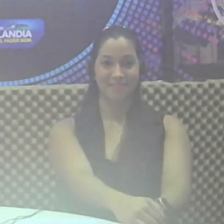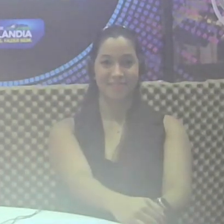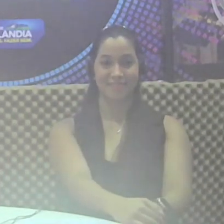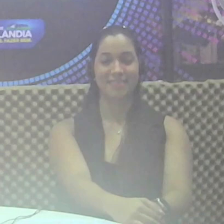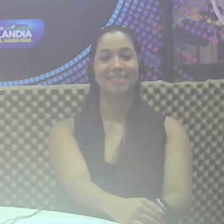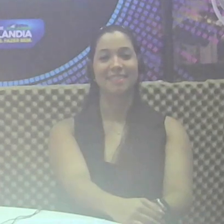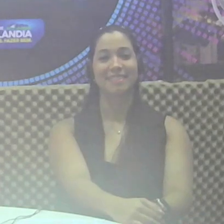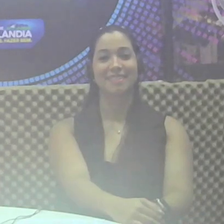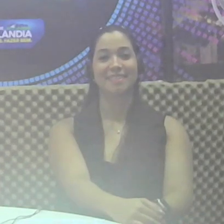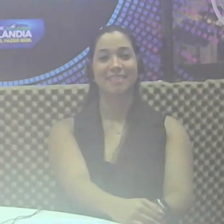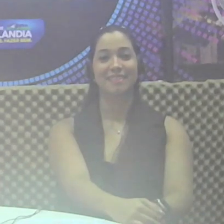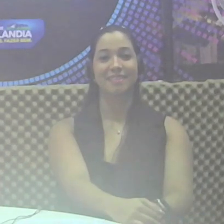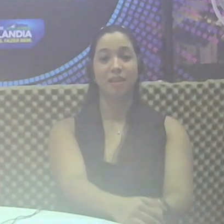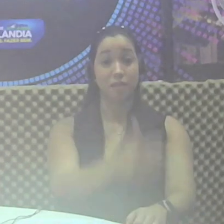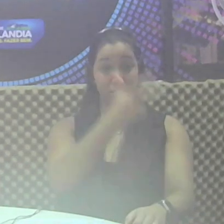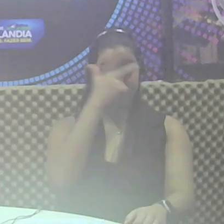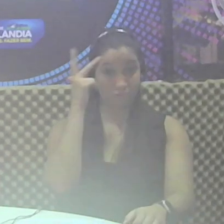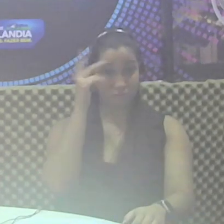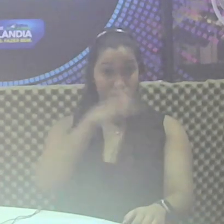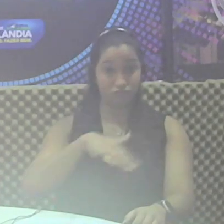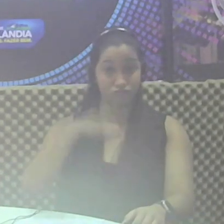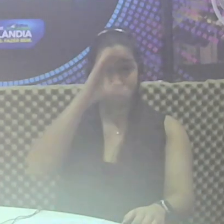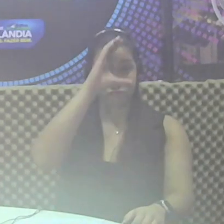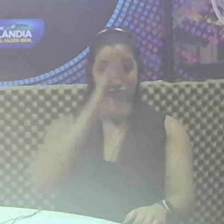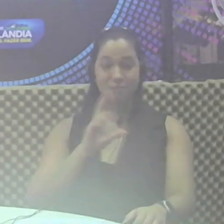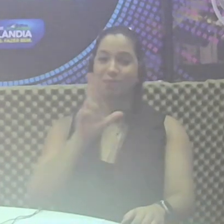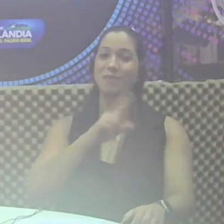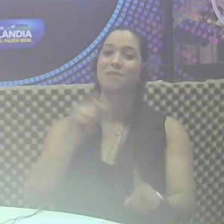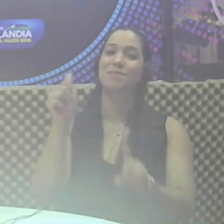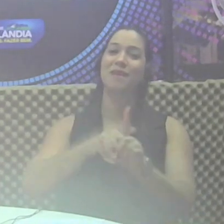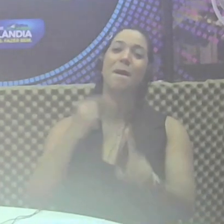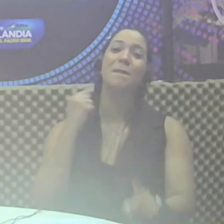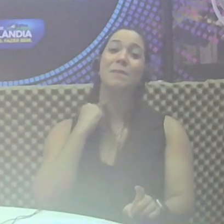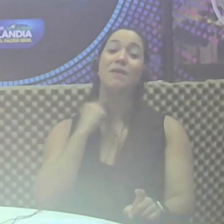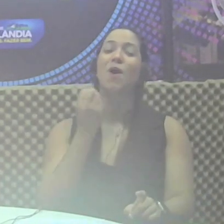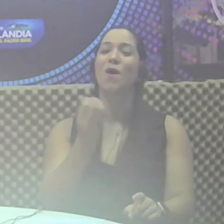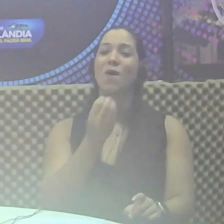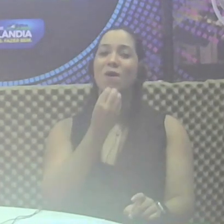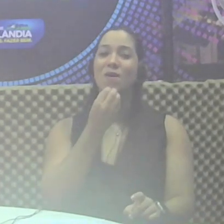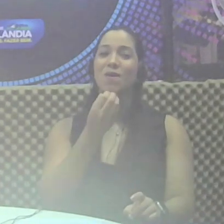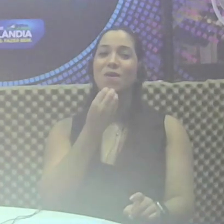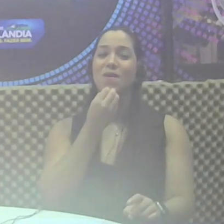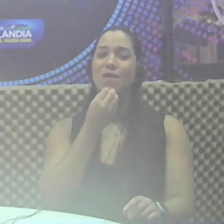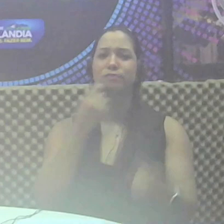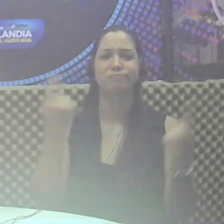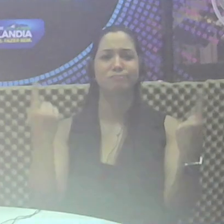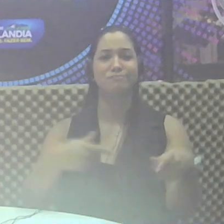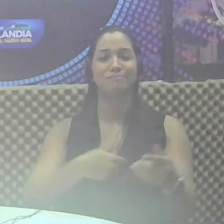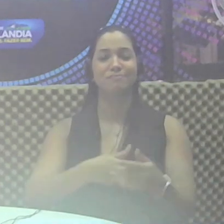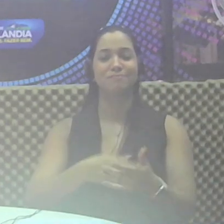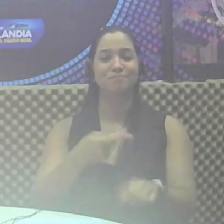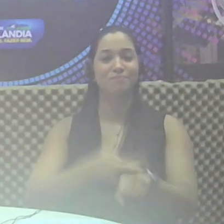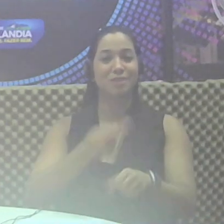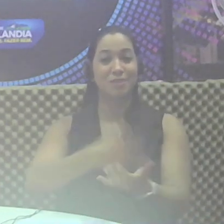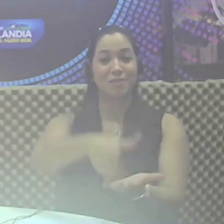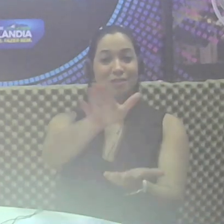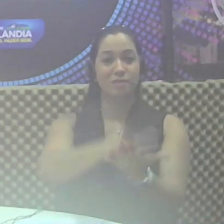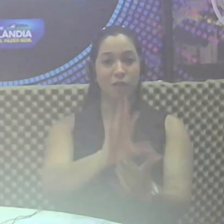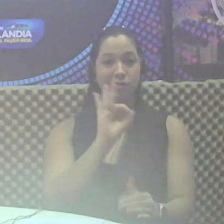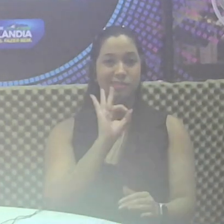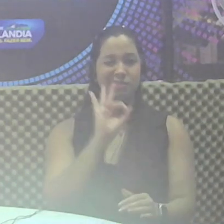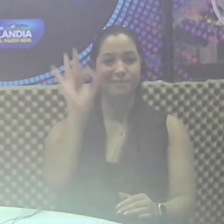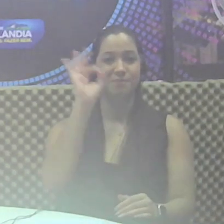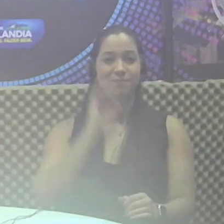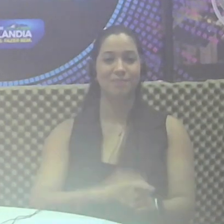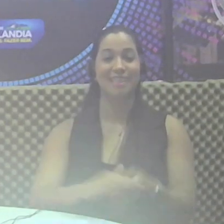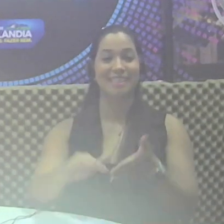notícias. Os contribuintes de Uberlândia têm no mês de maio mais uma oportunidade de concorrer aos prêmios do Nota Certa. Realizado por